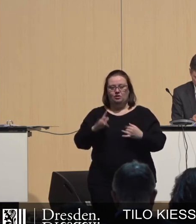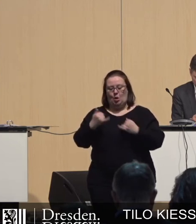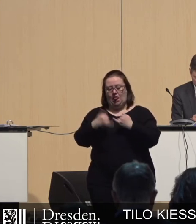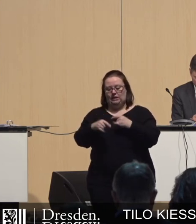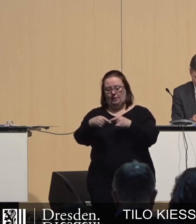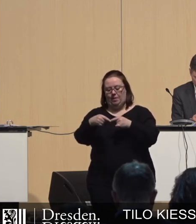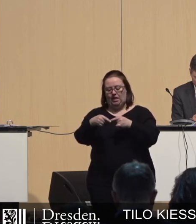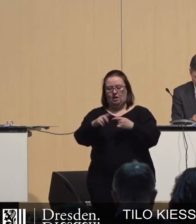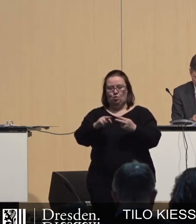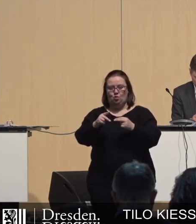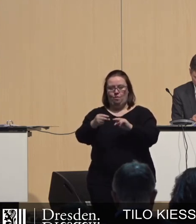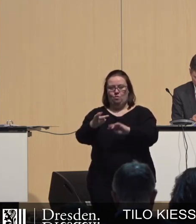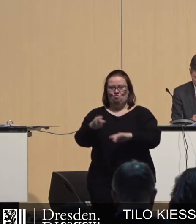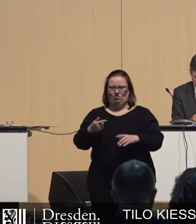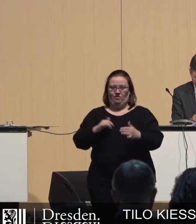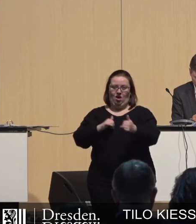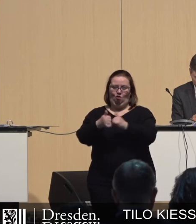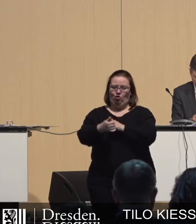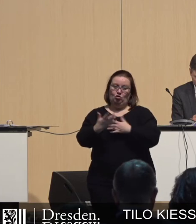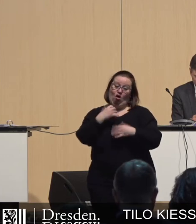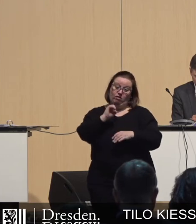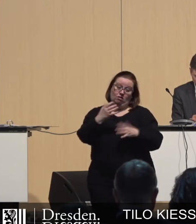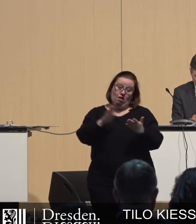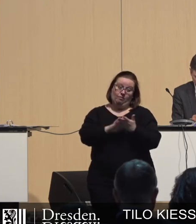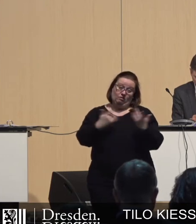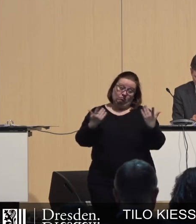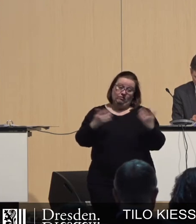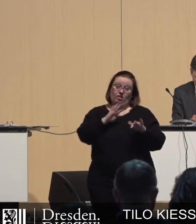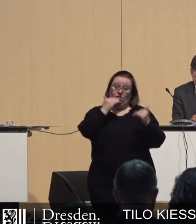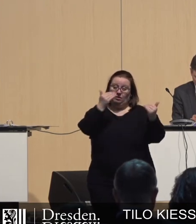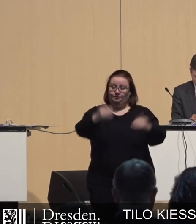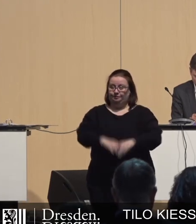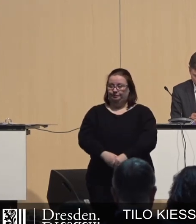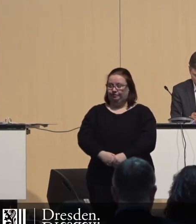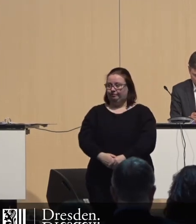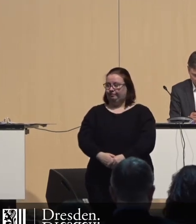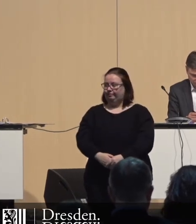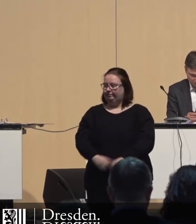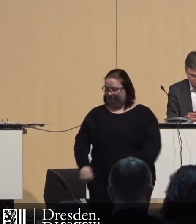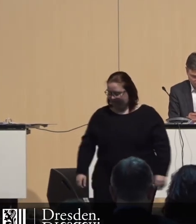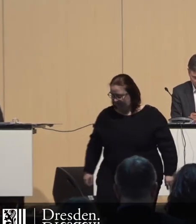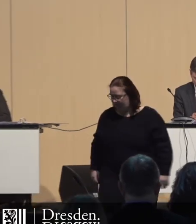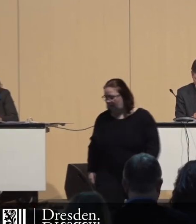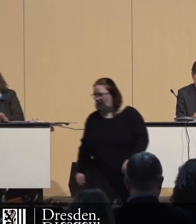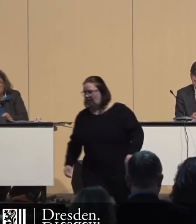den letzten Metern etwas aufzuholen. Hoffen wir, dass es noch klappt. Vielen Dank.